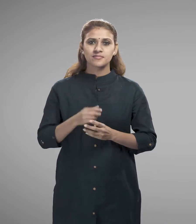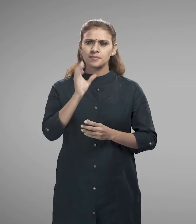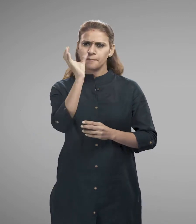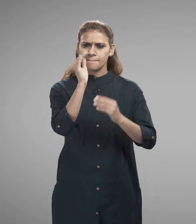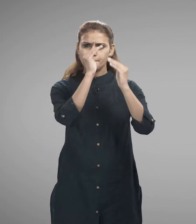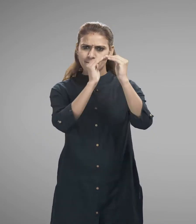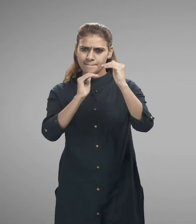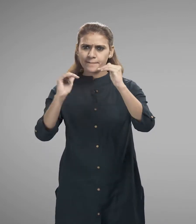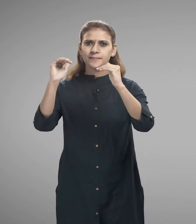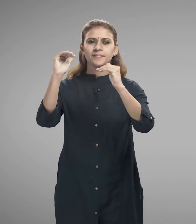वृषण कोश,